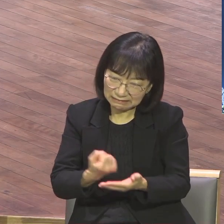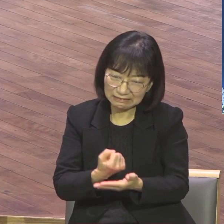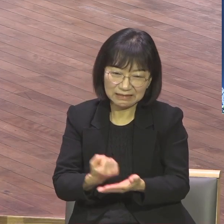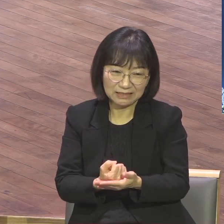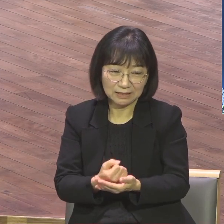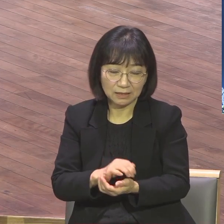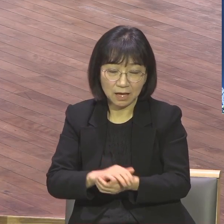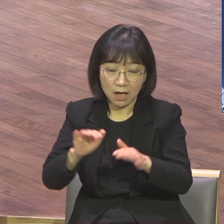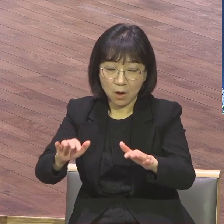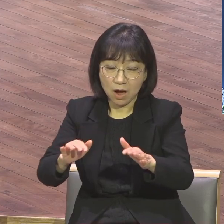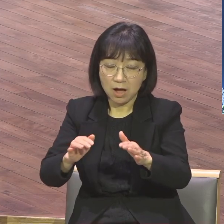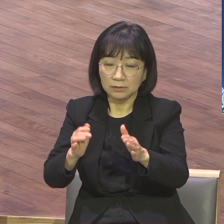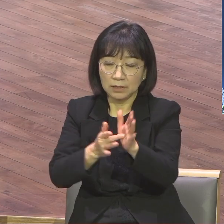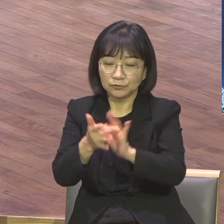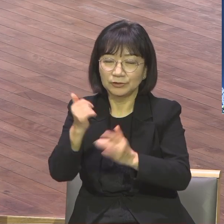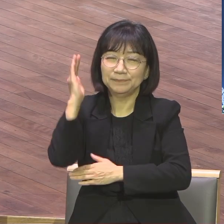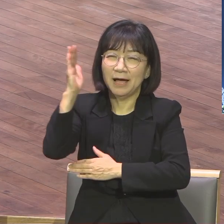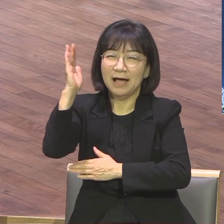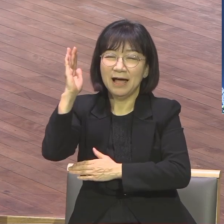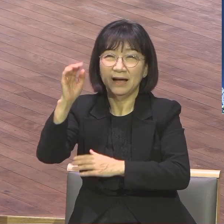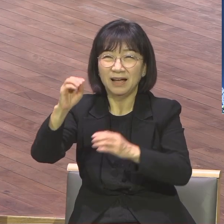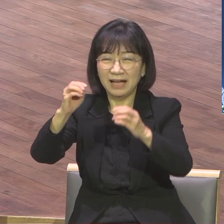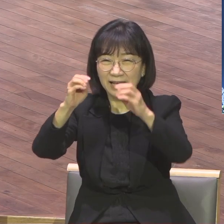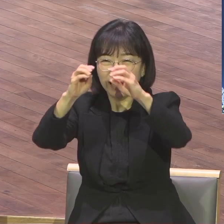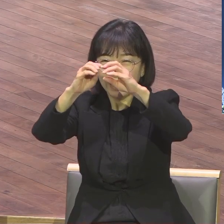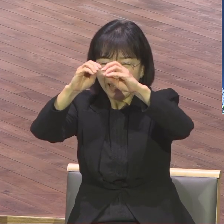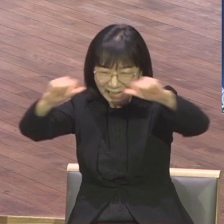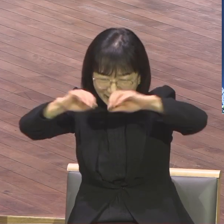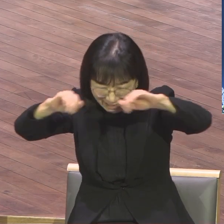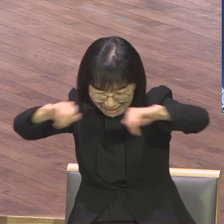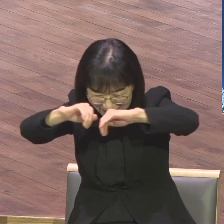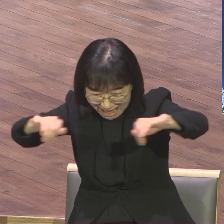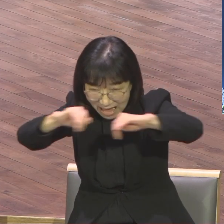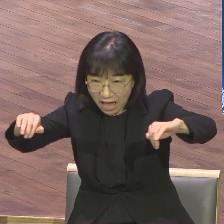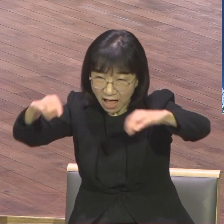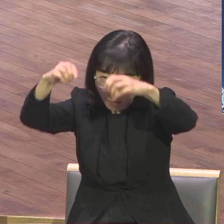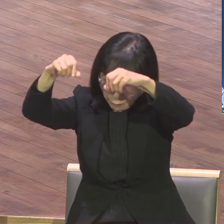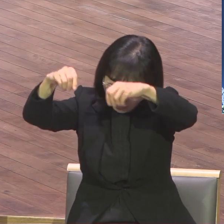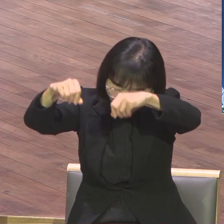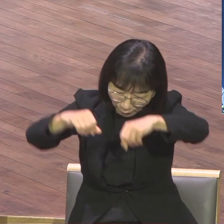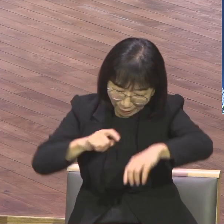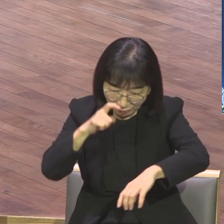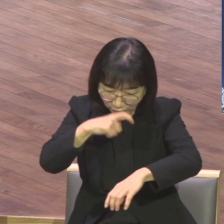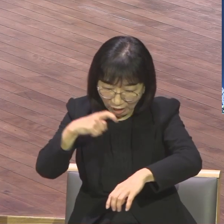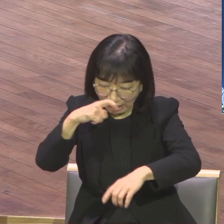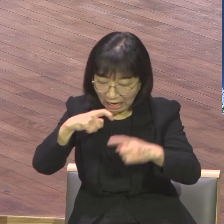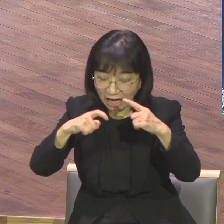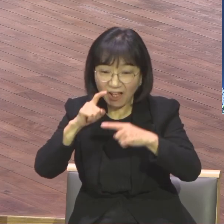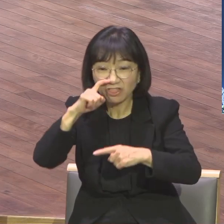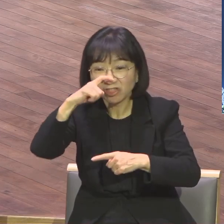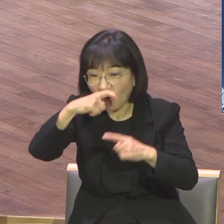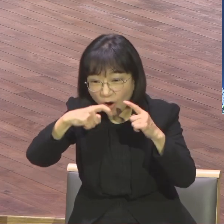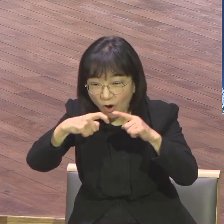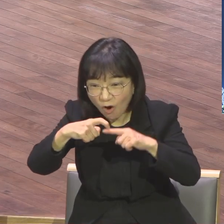그런 떨어진 먼지고 흙이고 그게 중요한 것이 아니라 지금 예수님께 나가면 내 친구가 치유된다는 이